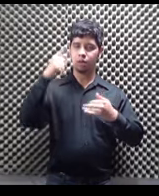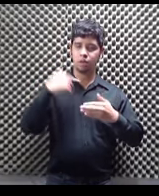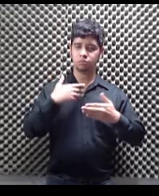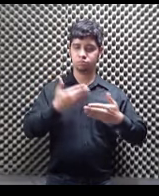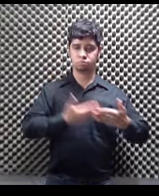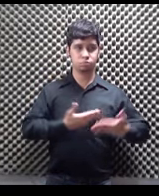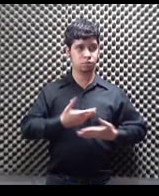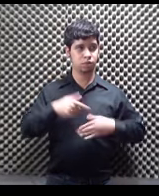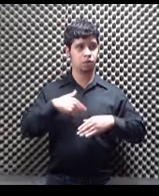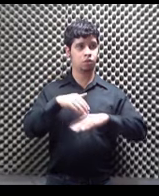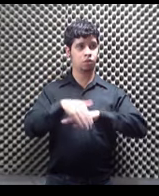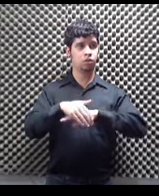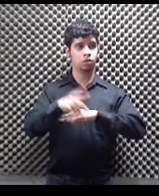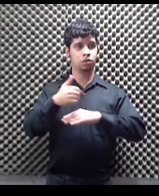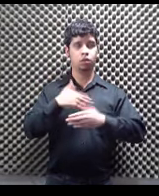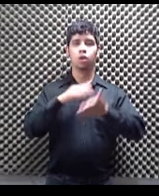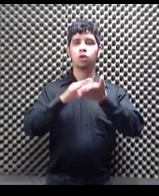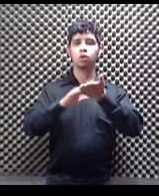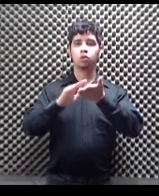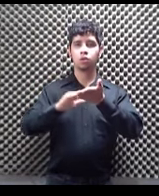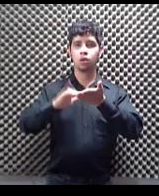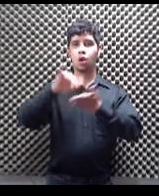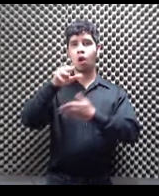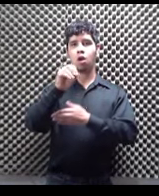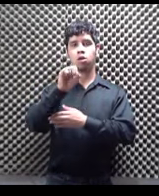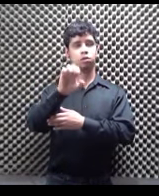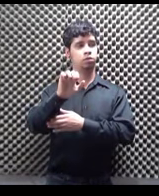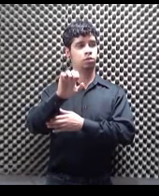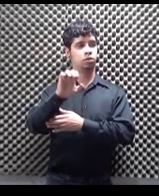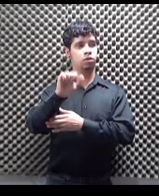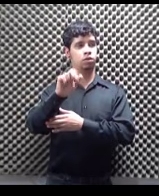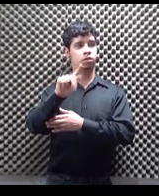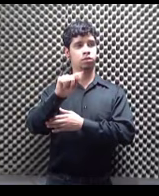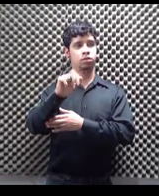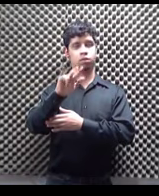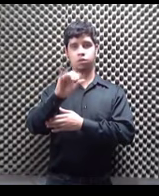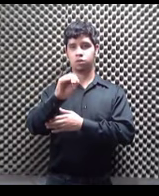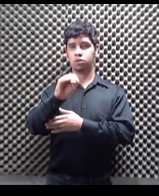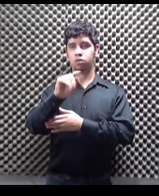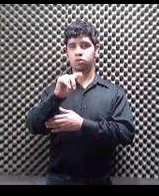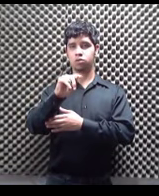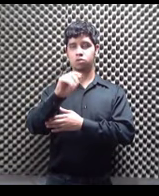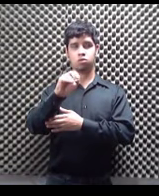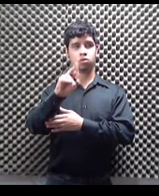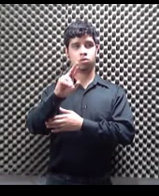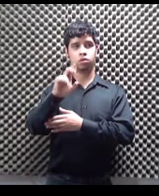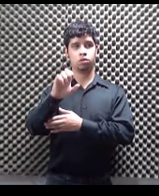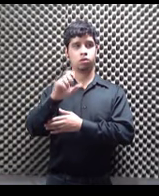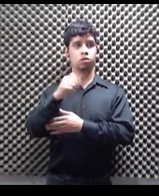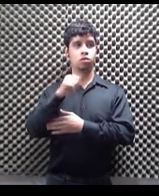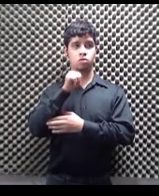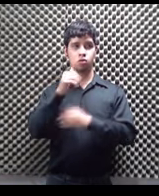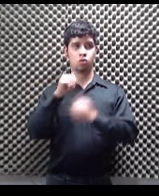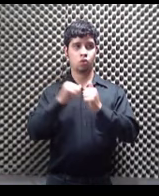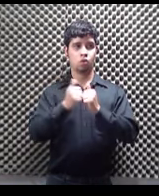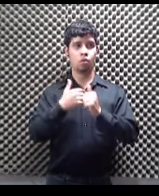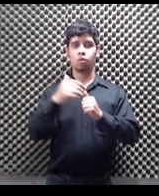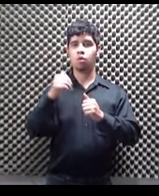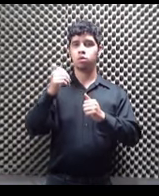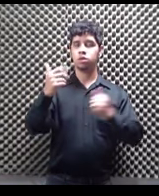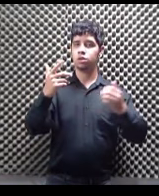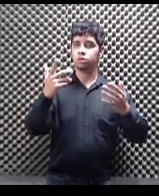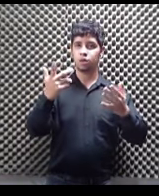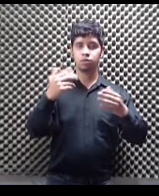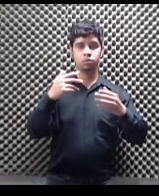el programa. Quiero excusar a José Artemio Torres, que debe director. Estar como un trompo. Estamos no como 10, como 50